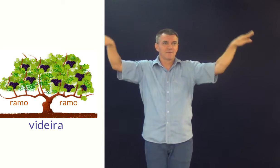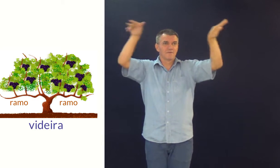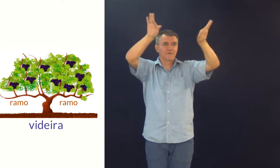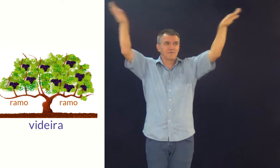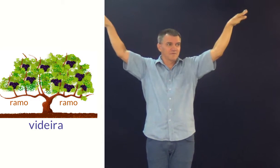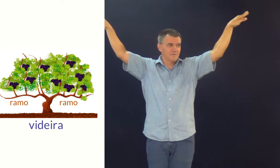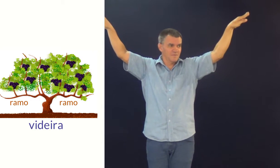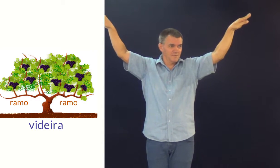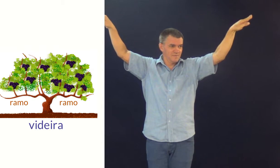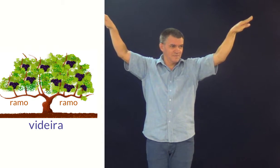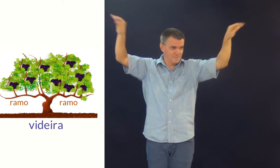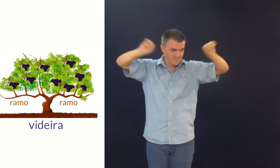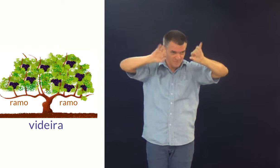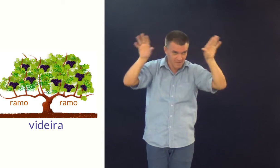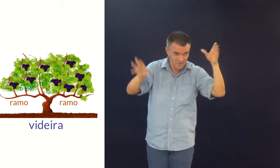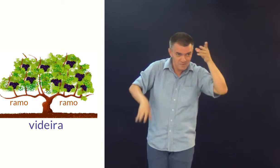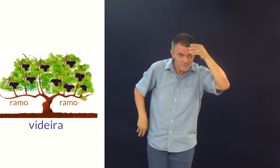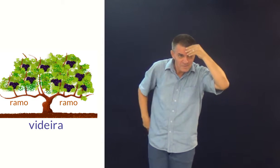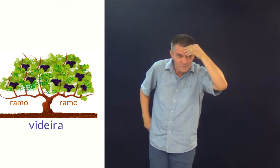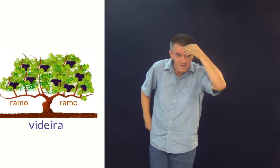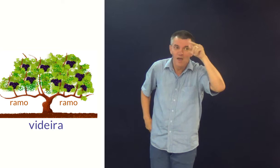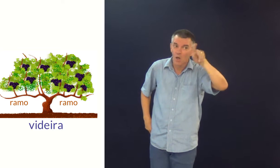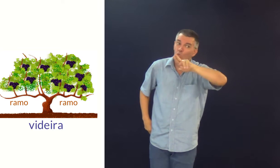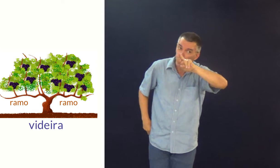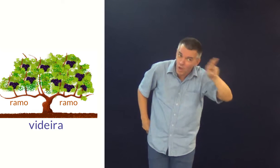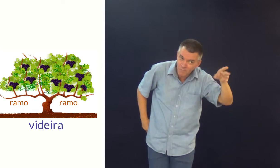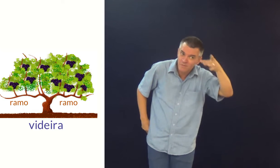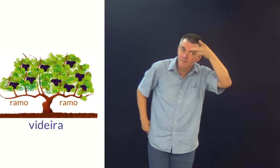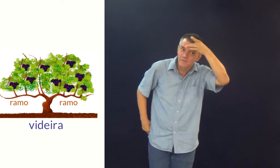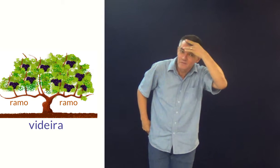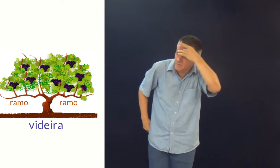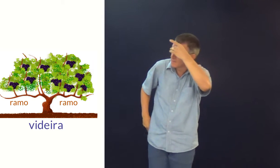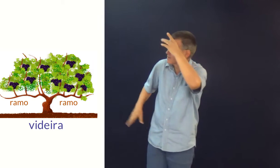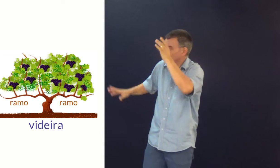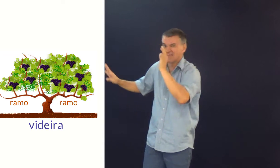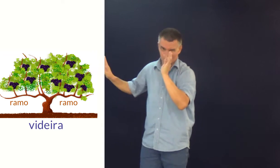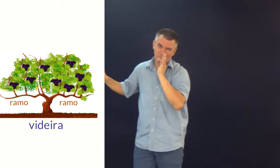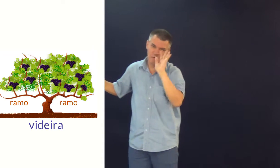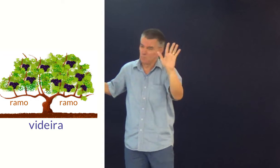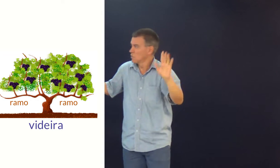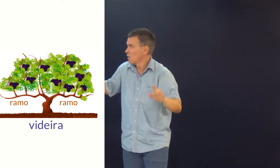galho é apenas um pedaço dela que isso